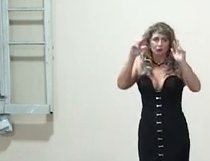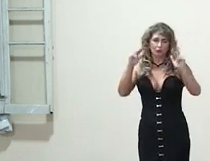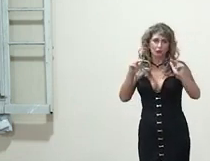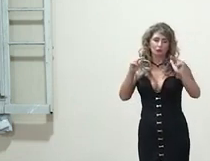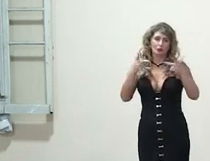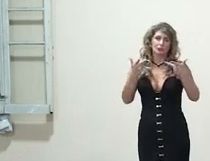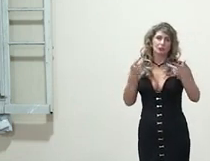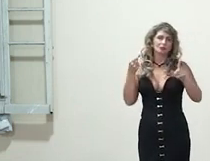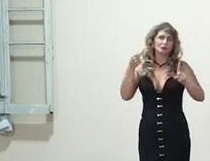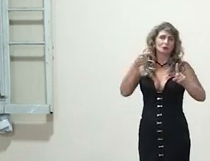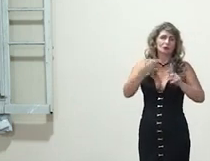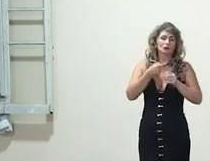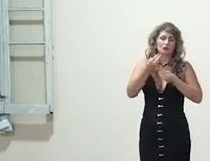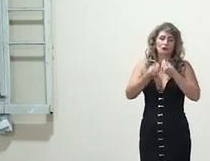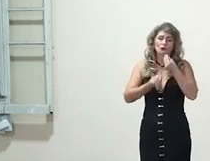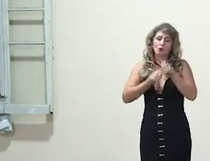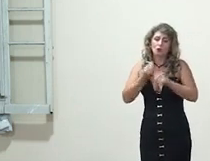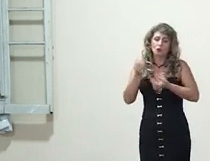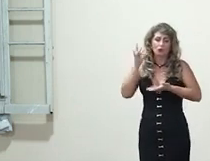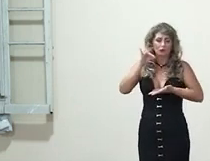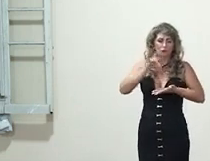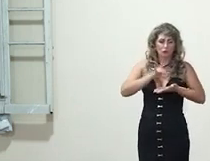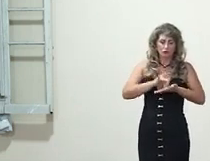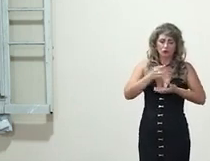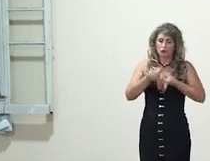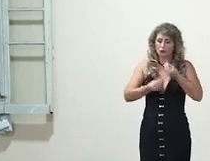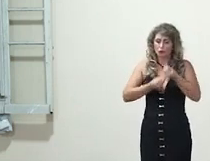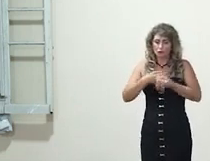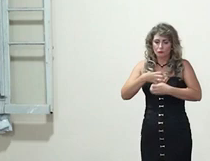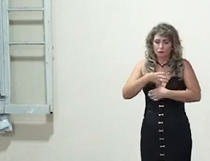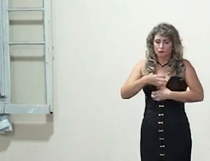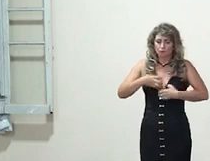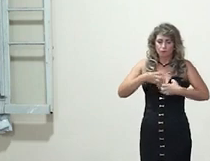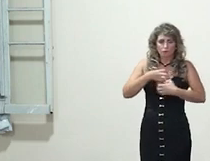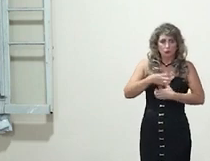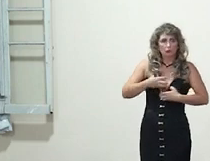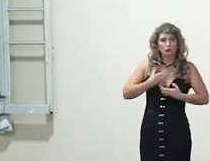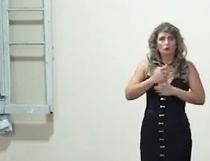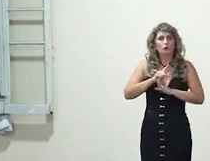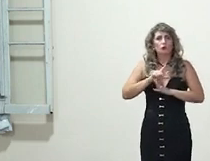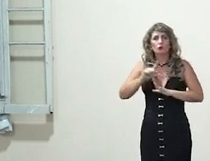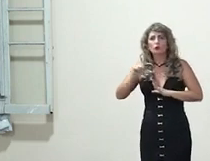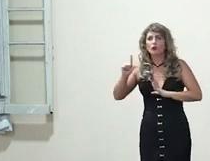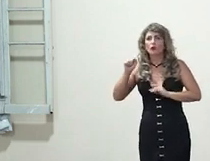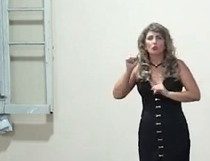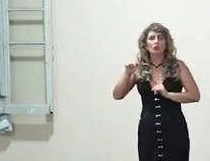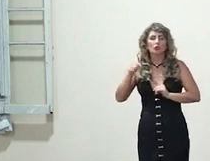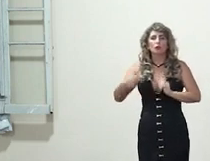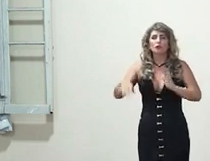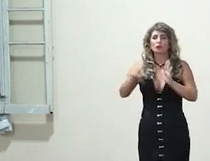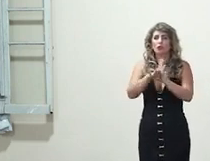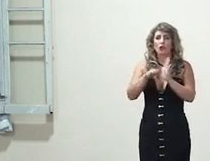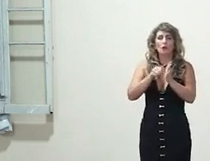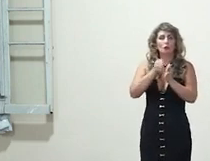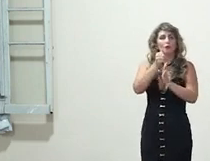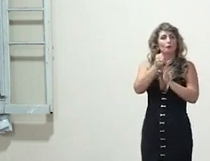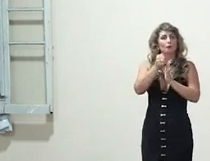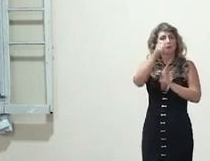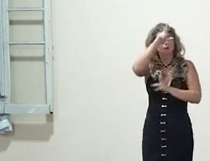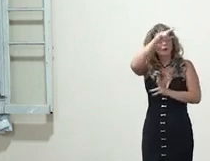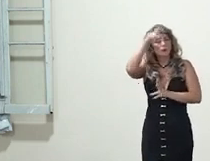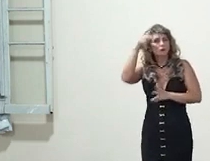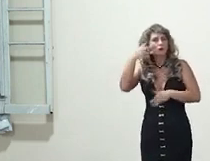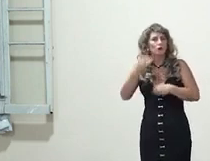efetividade. Então como é que a gente vai ser efetivo? Como é que nossos anseios vão sair daqui para chegar para a Prefeitura? Então, se a Prefeitura não